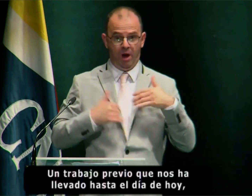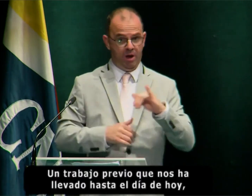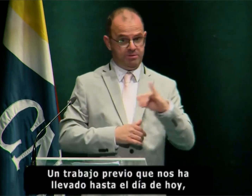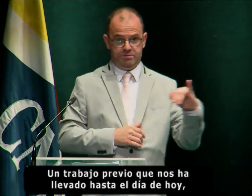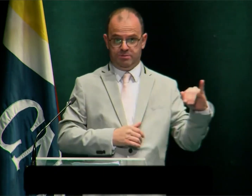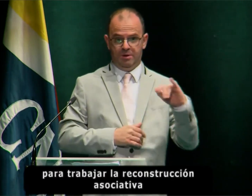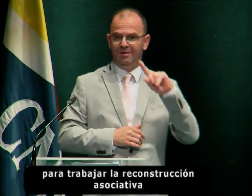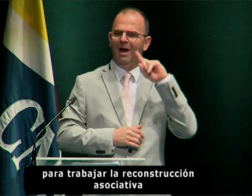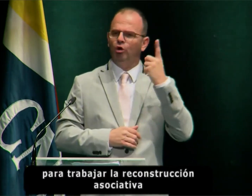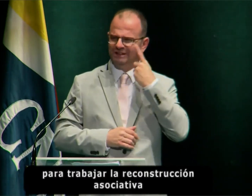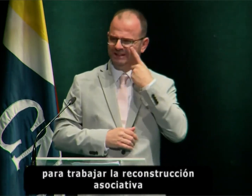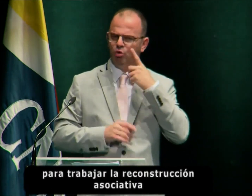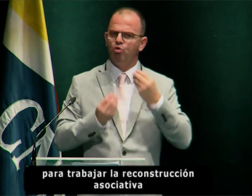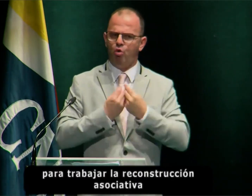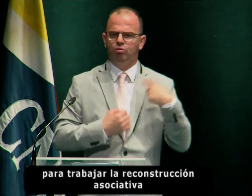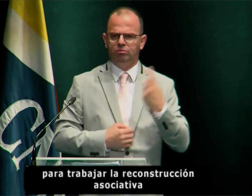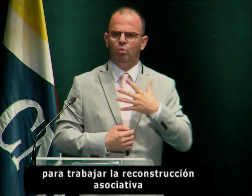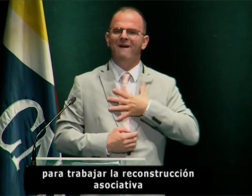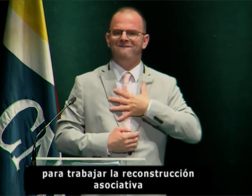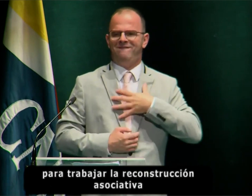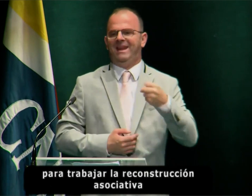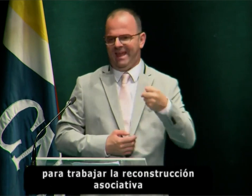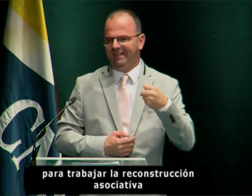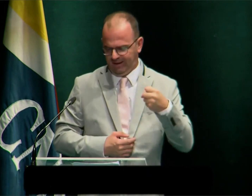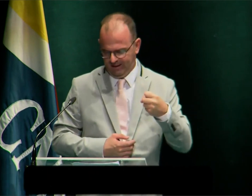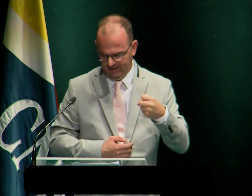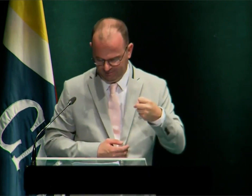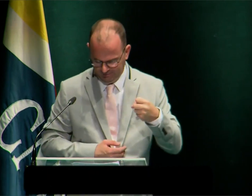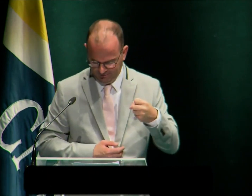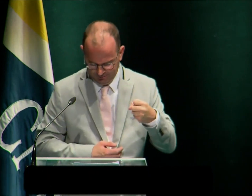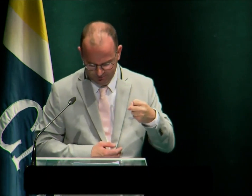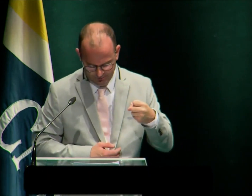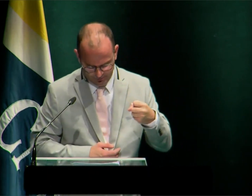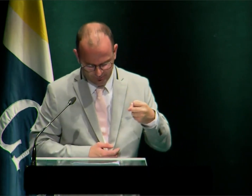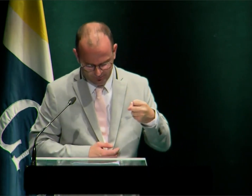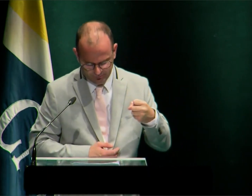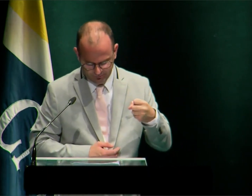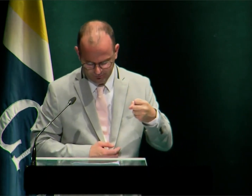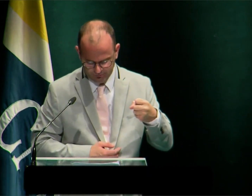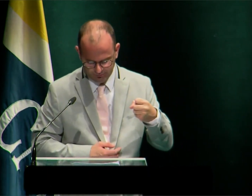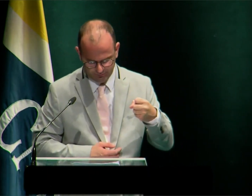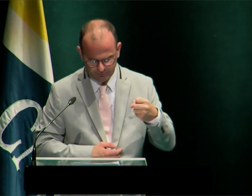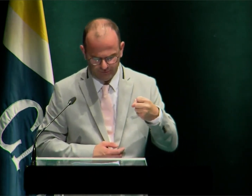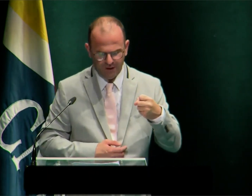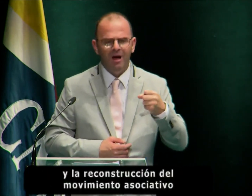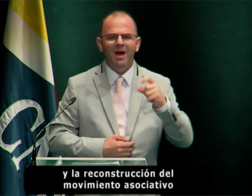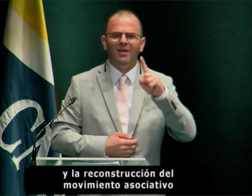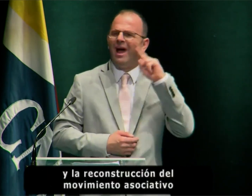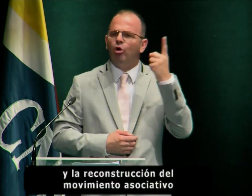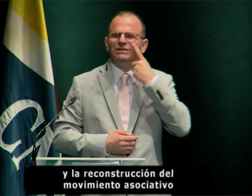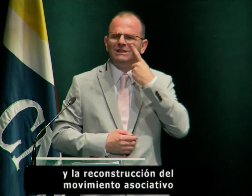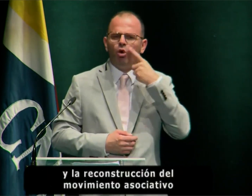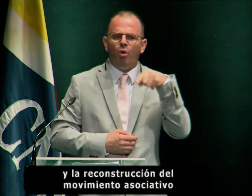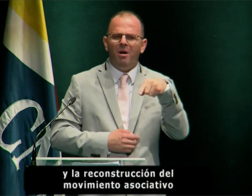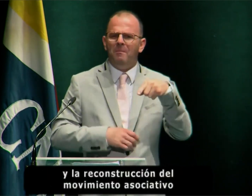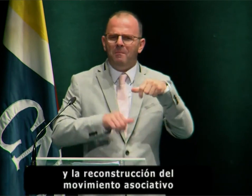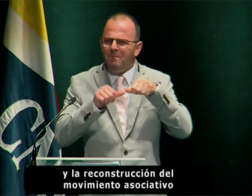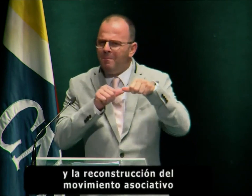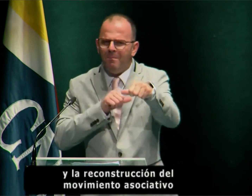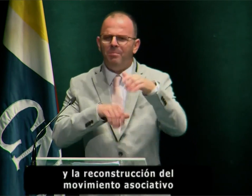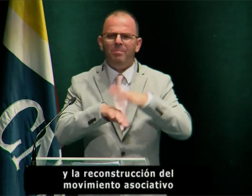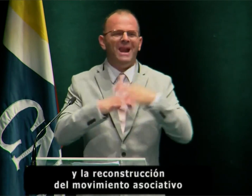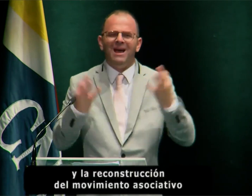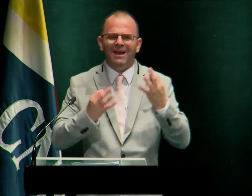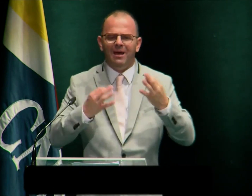personas sordas. Gracias a ese diagnóstico previo, un diagnóstico valiente,